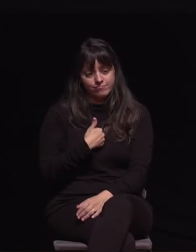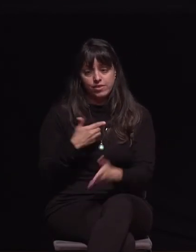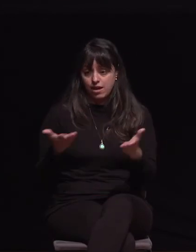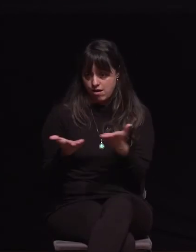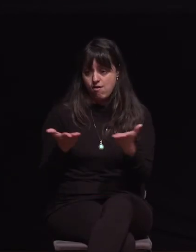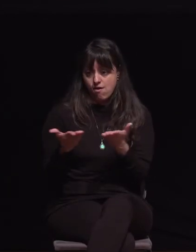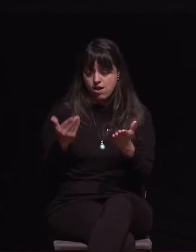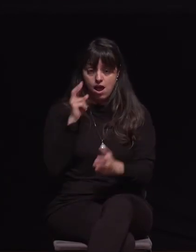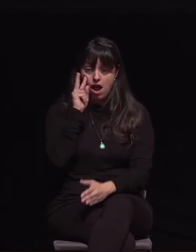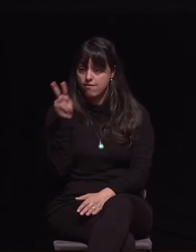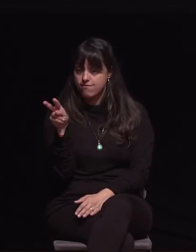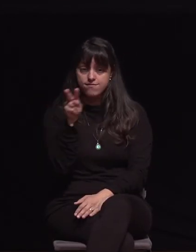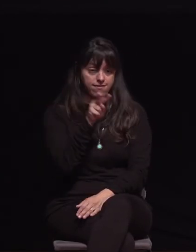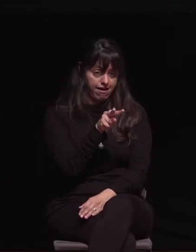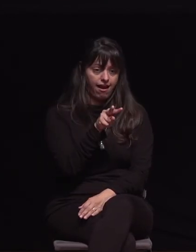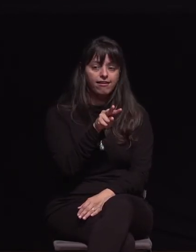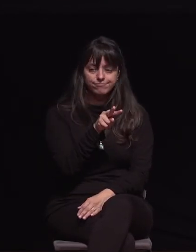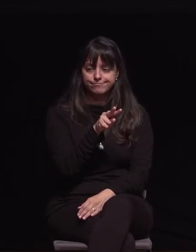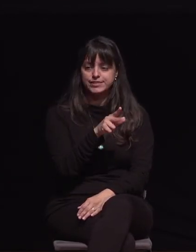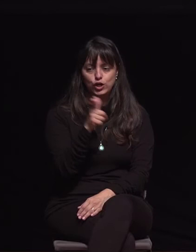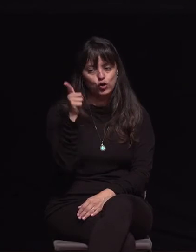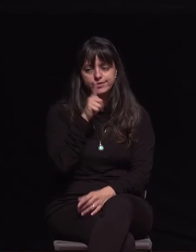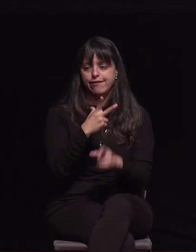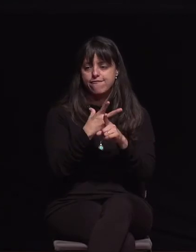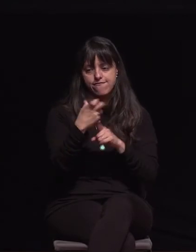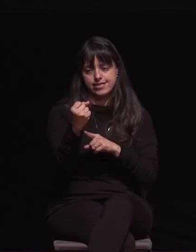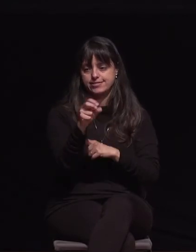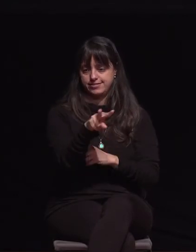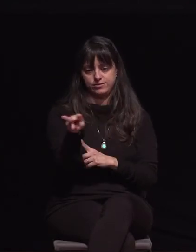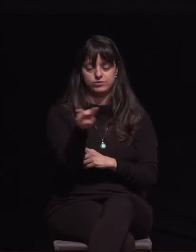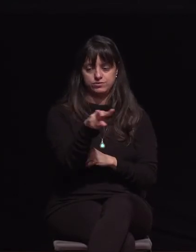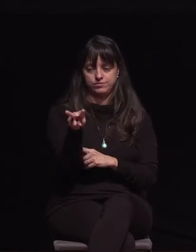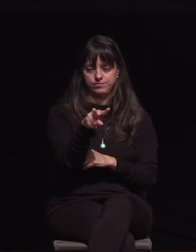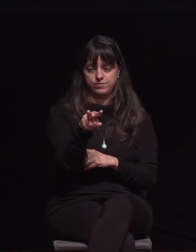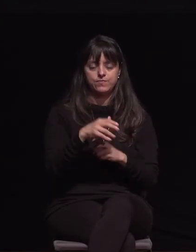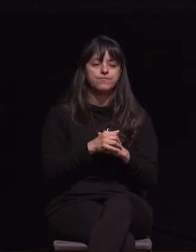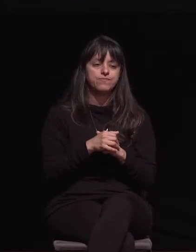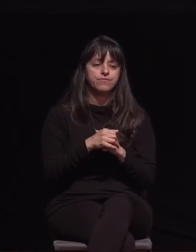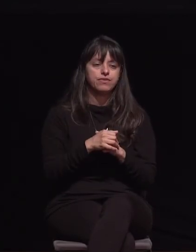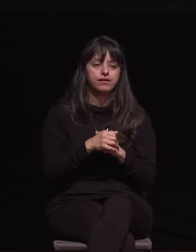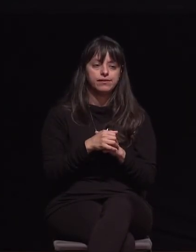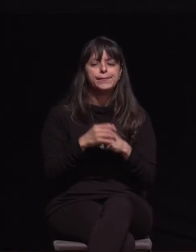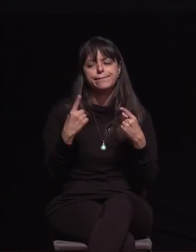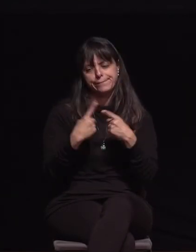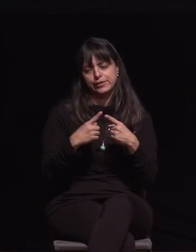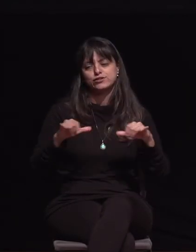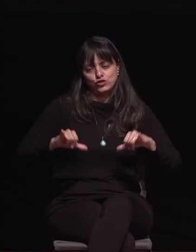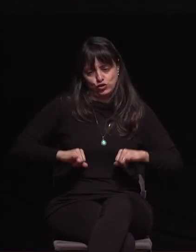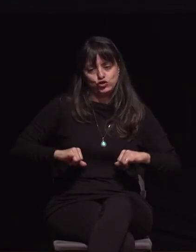2 vitoriosos, porque eles conseguiram muito pela vida que eles passaram.